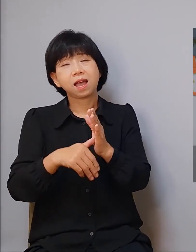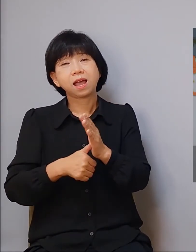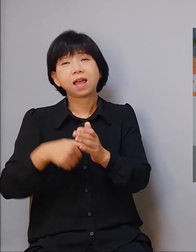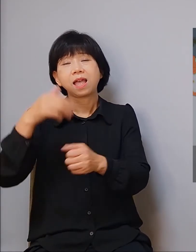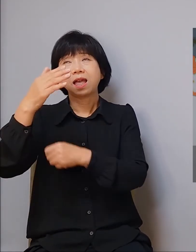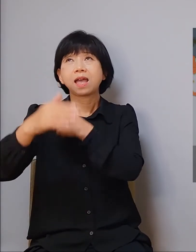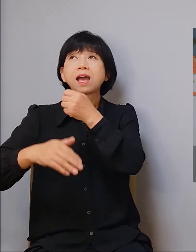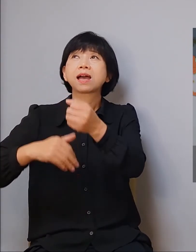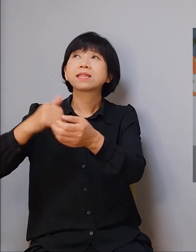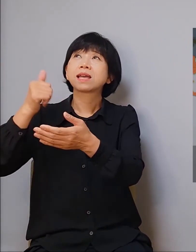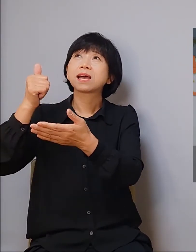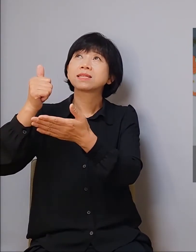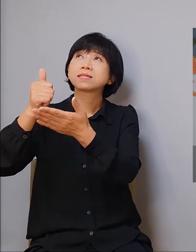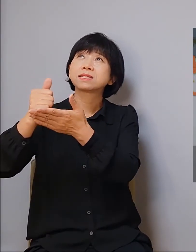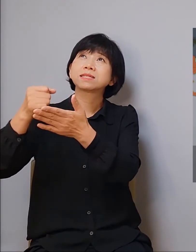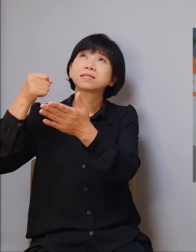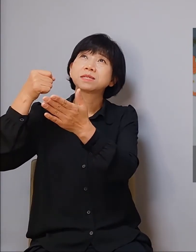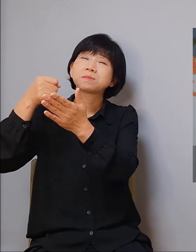그때가